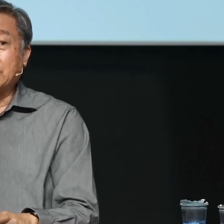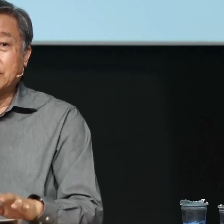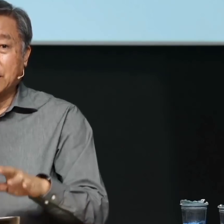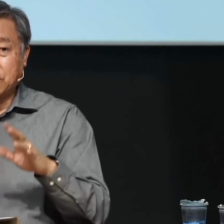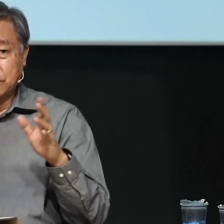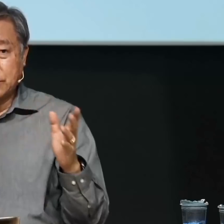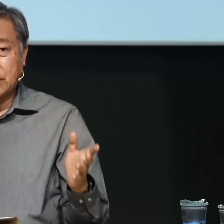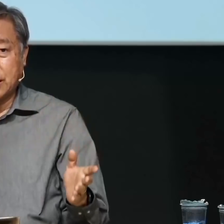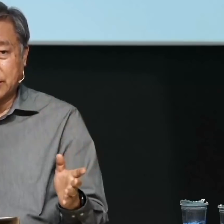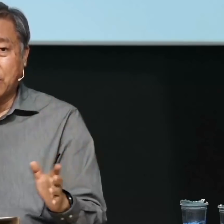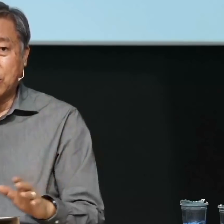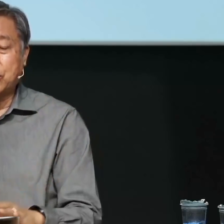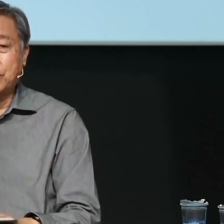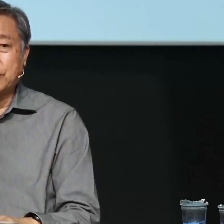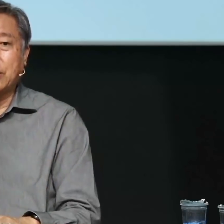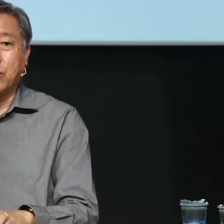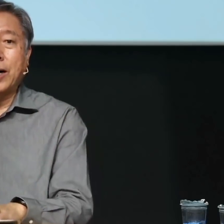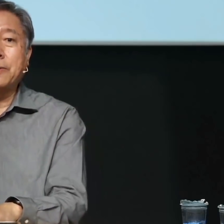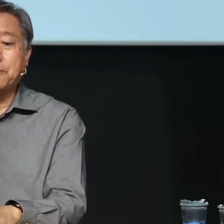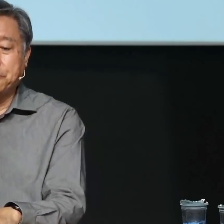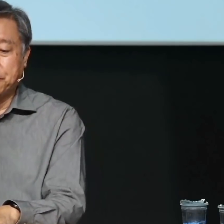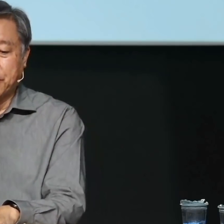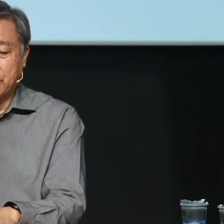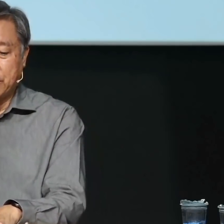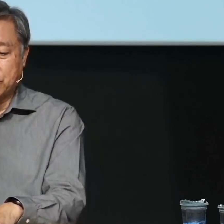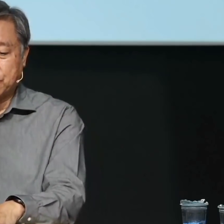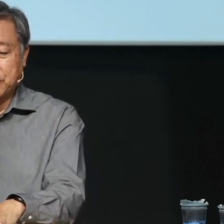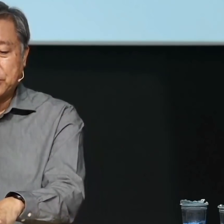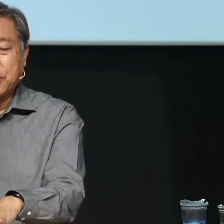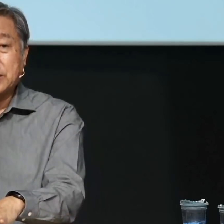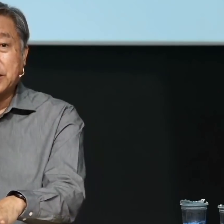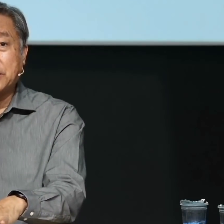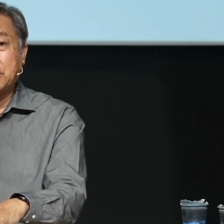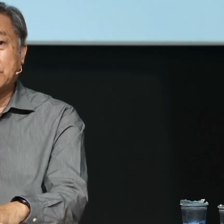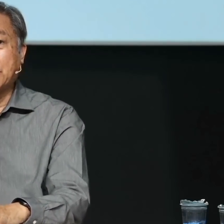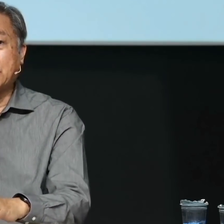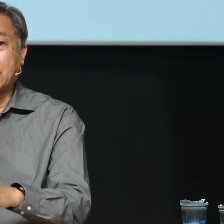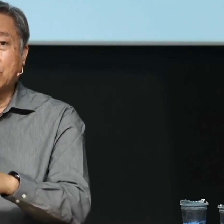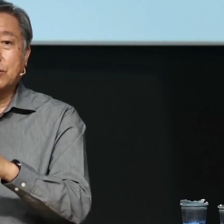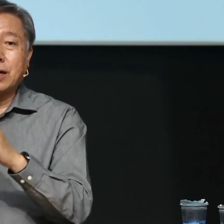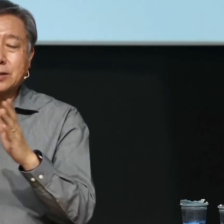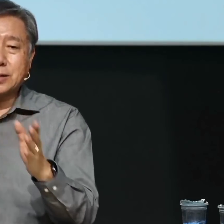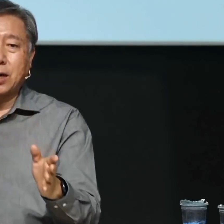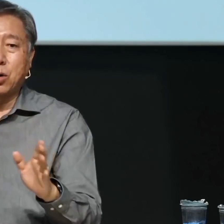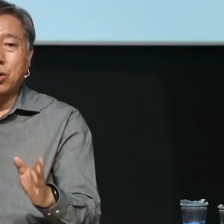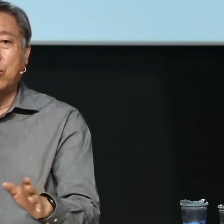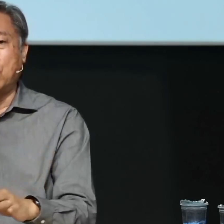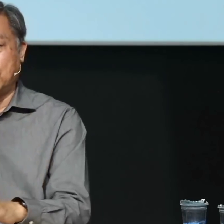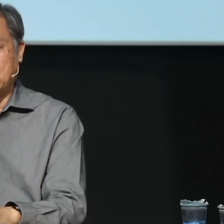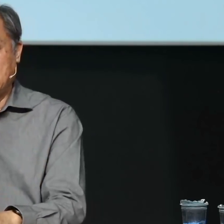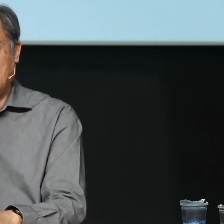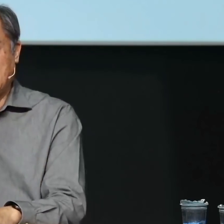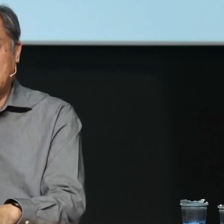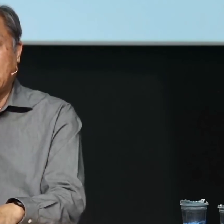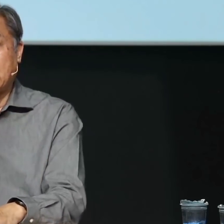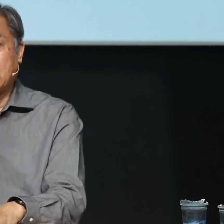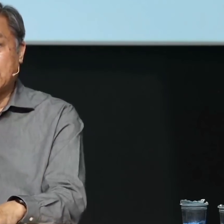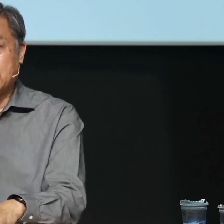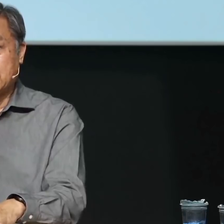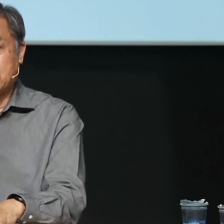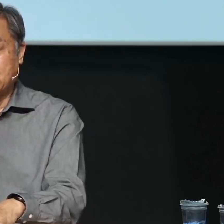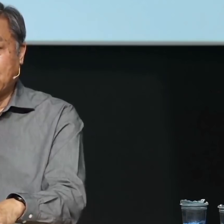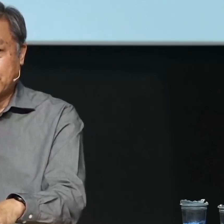a tensão até hoje está no ar, e os principais líderes tentando traçar o rumo